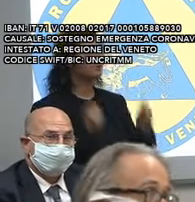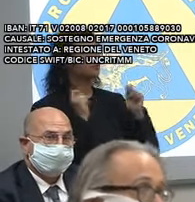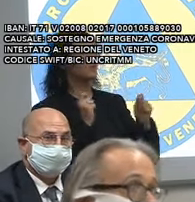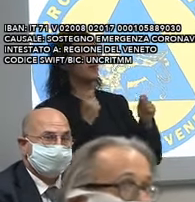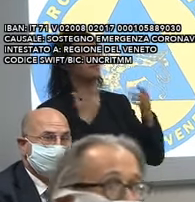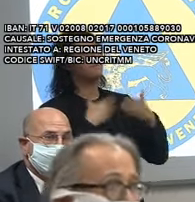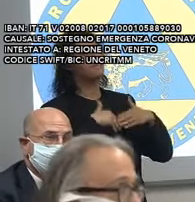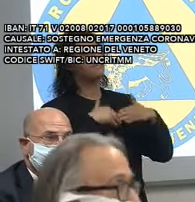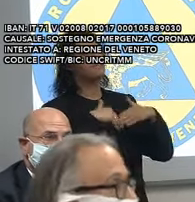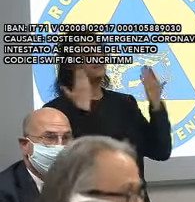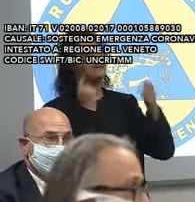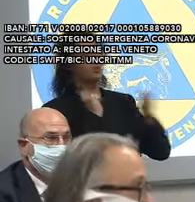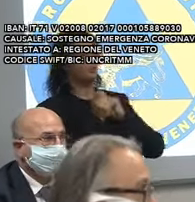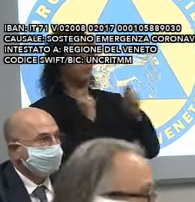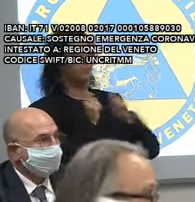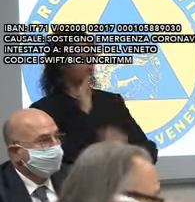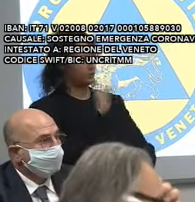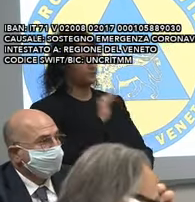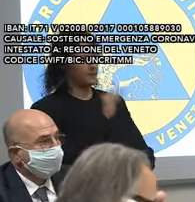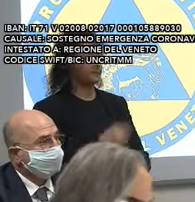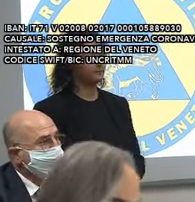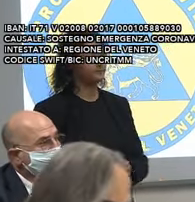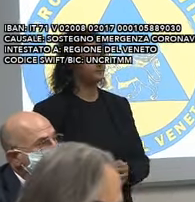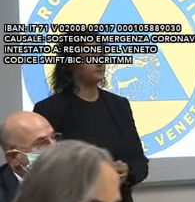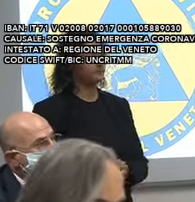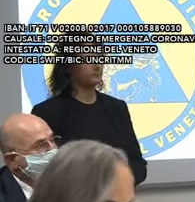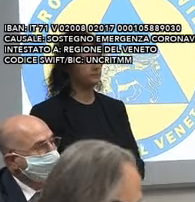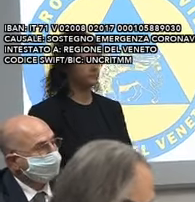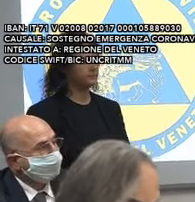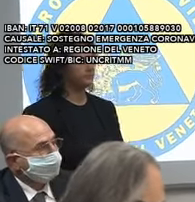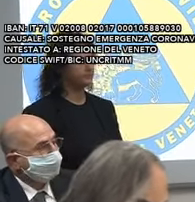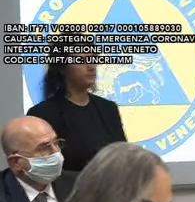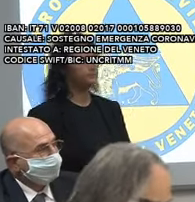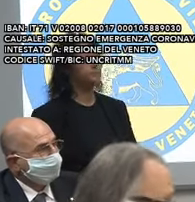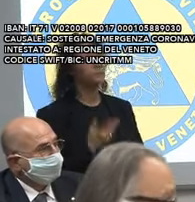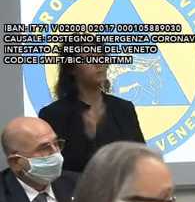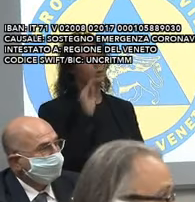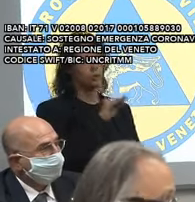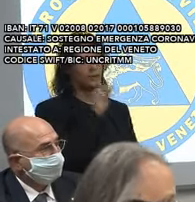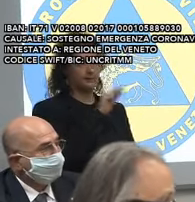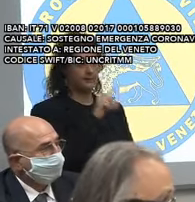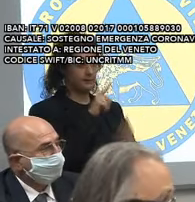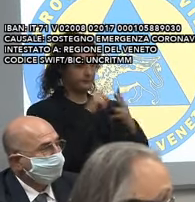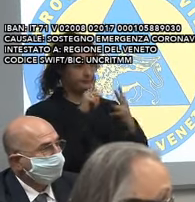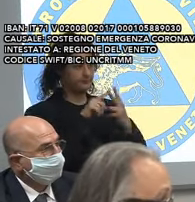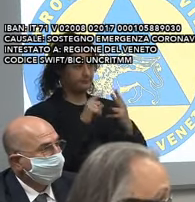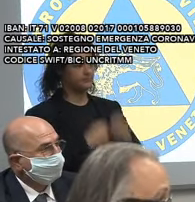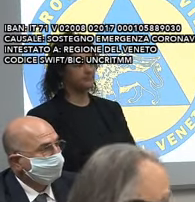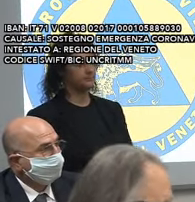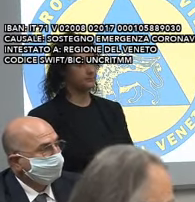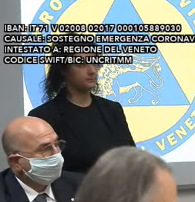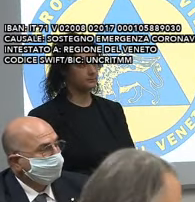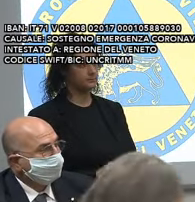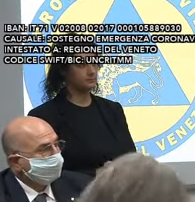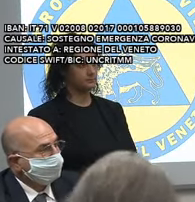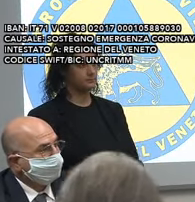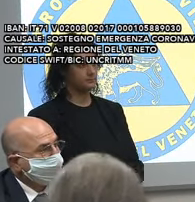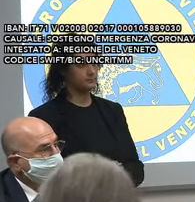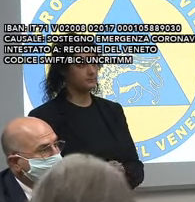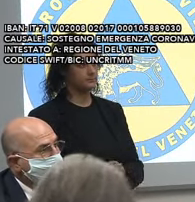E uno, due, tre. Okay. Ecco. Sì, allora io ho due domande che sono rivolte